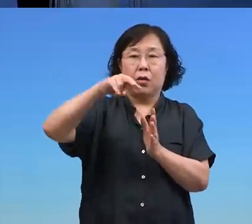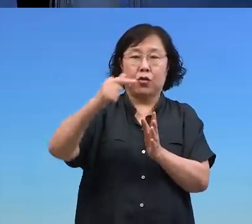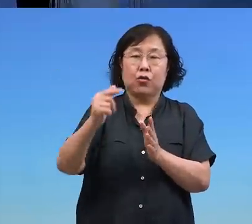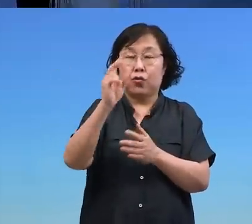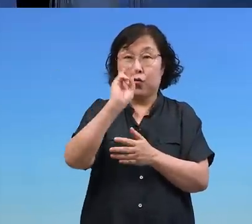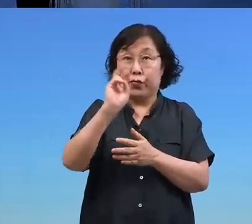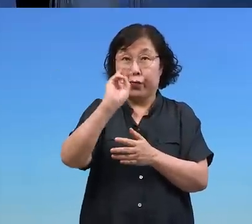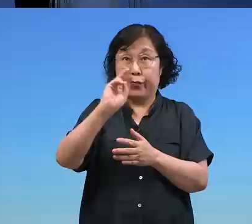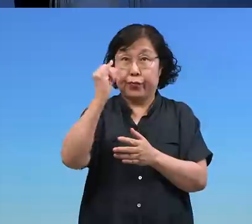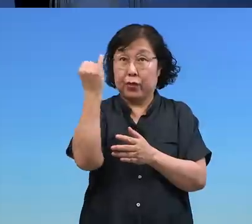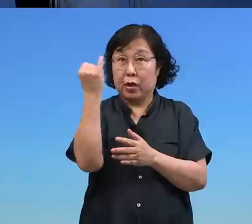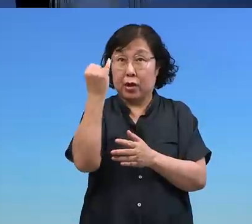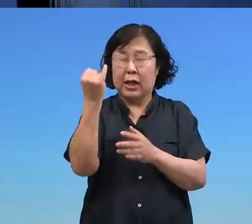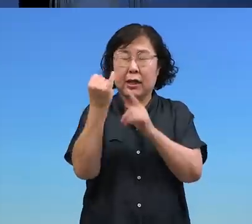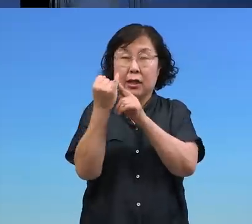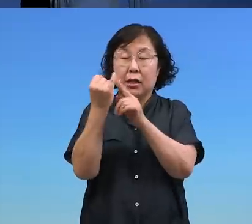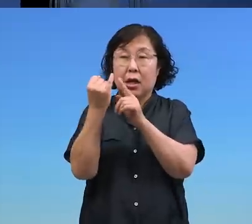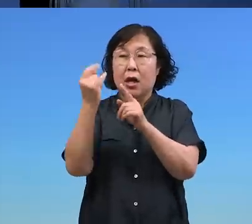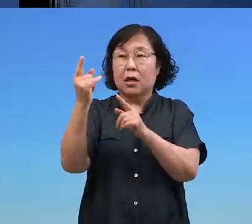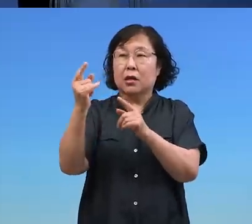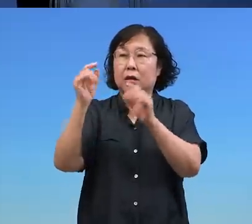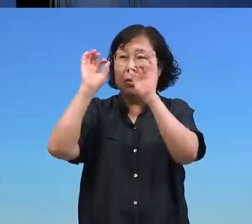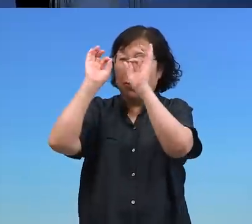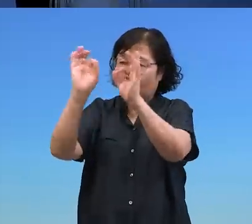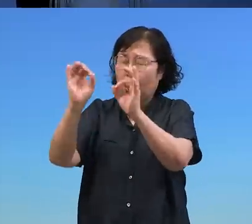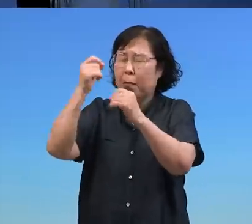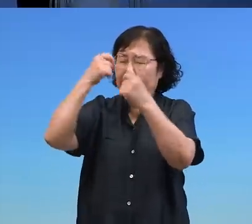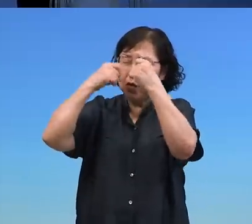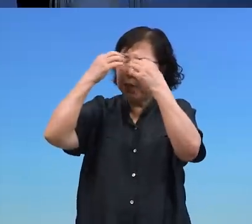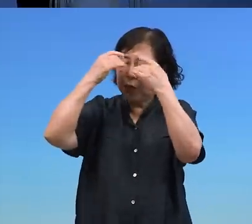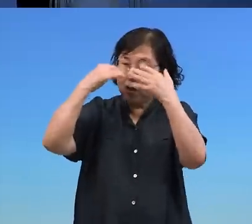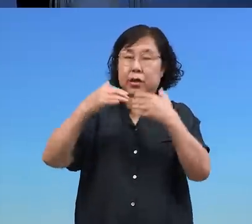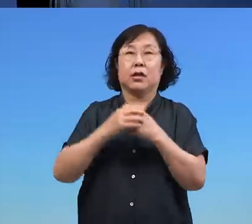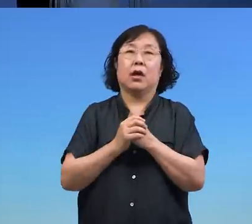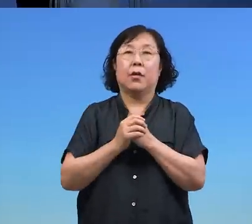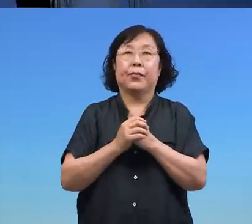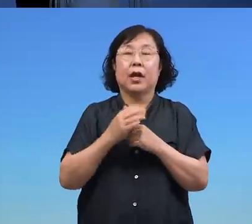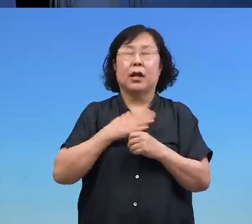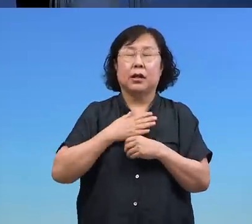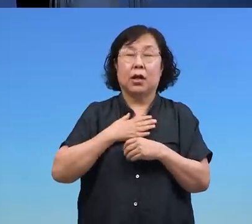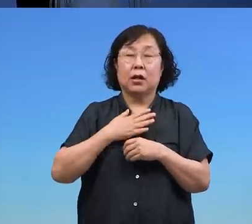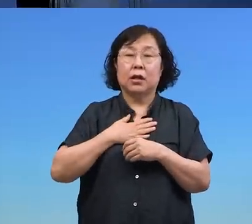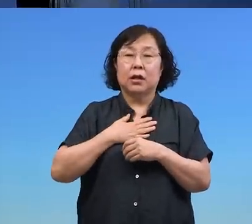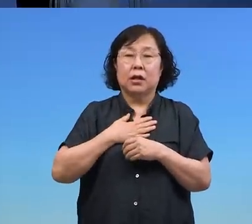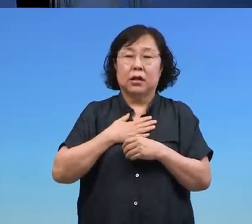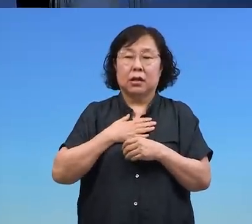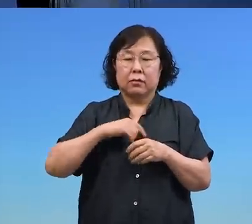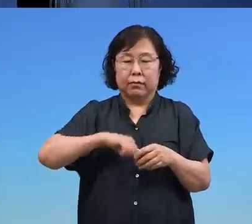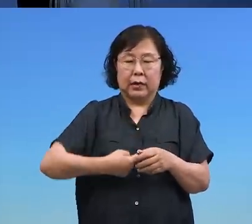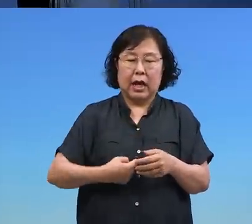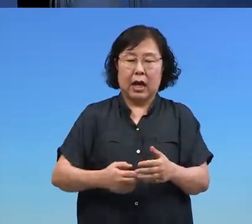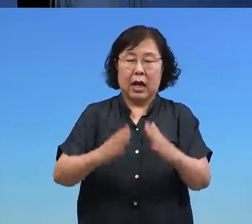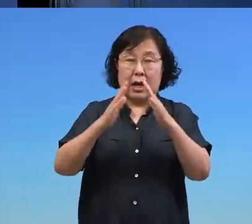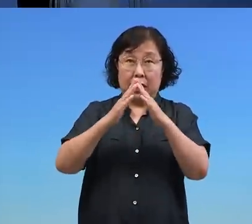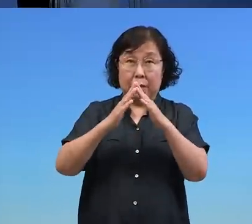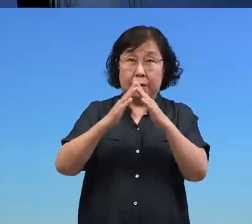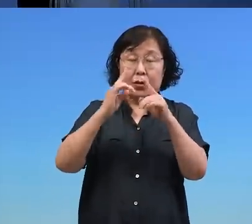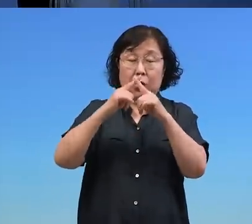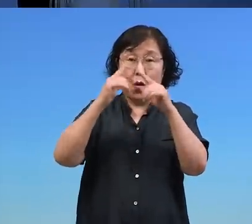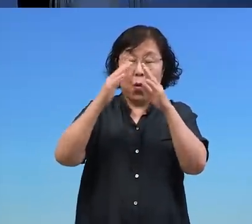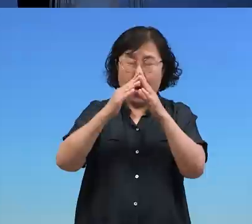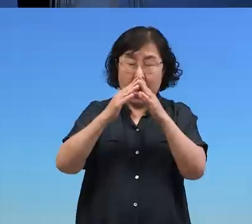바람이 느껴져서 눈물을 흘렸습니다 저는 개척교회 현실에서 어렵게 목회하는 실력이 있는